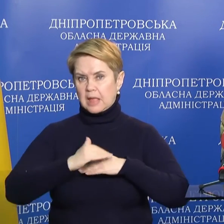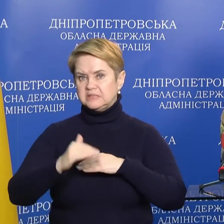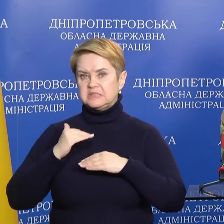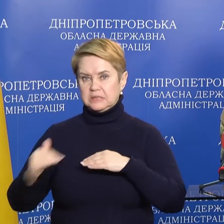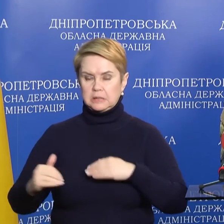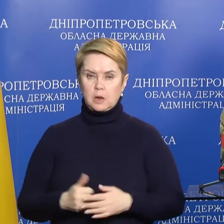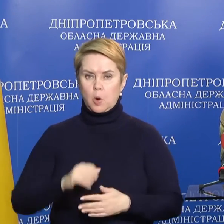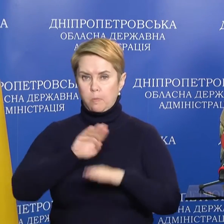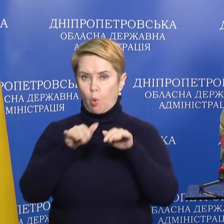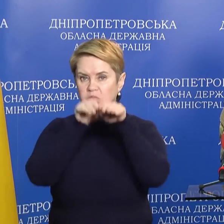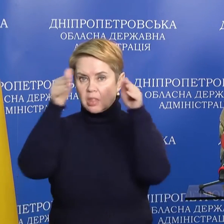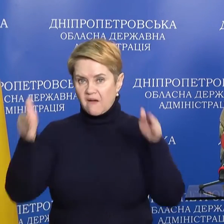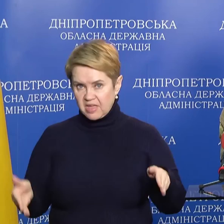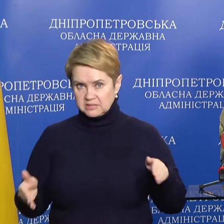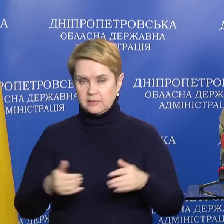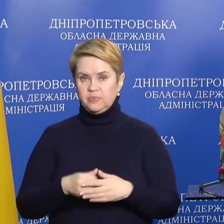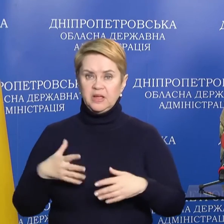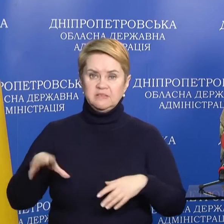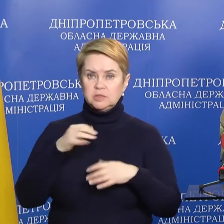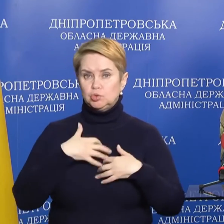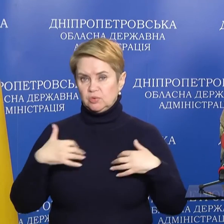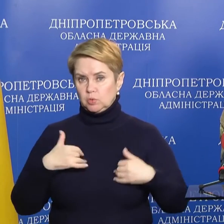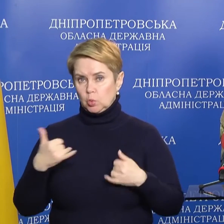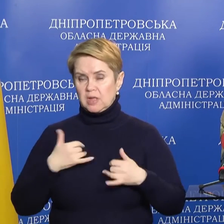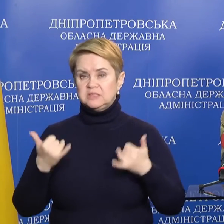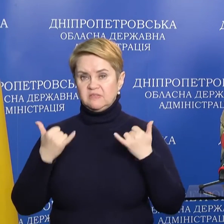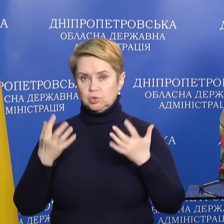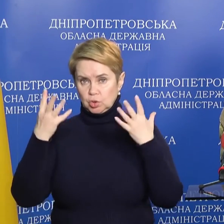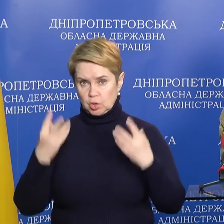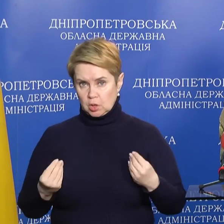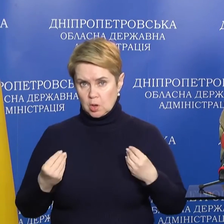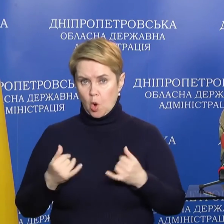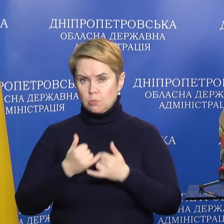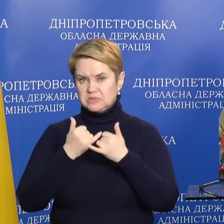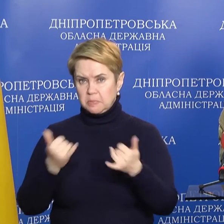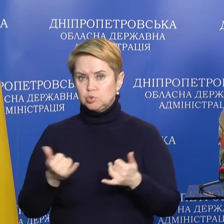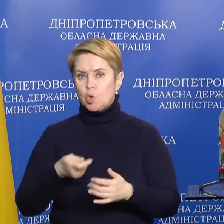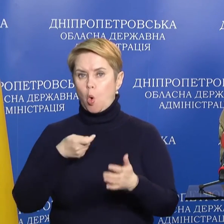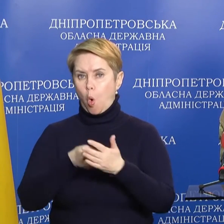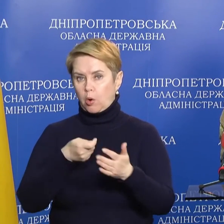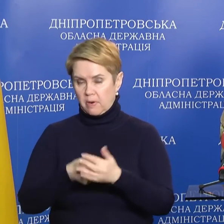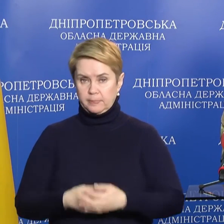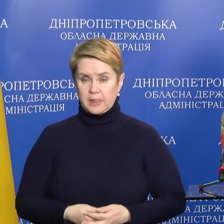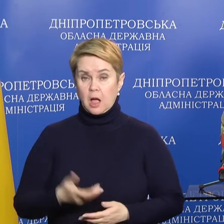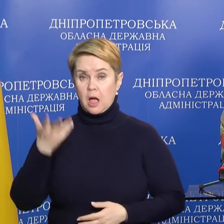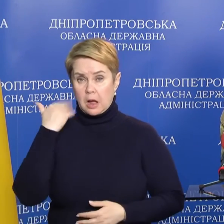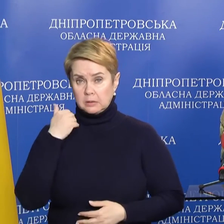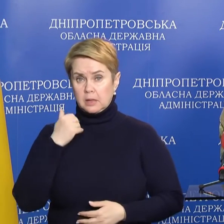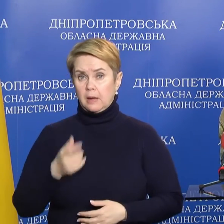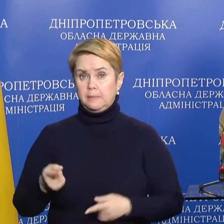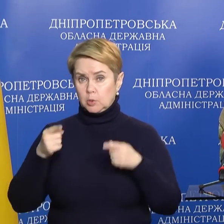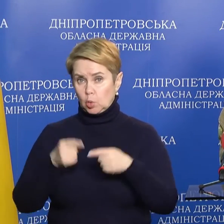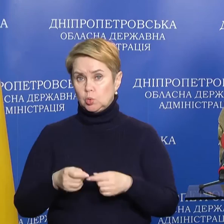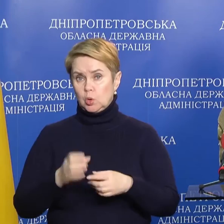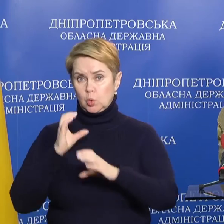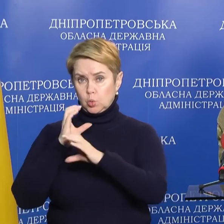настилах, под навесами, и все животные у нас на сегодняшний день обеспечены кормом. Когда придет груз